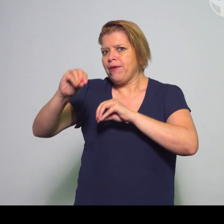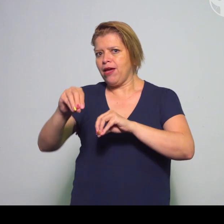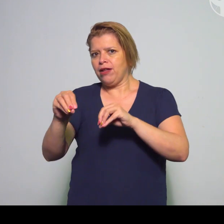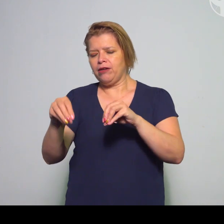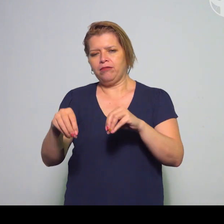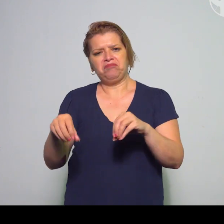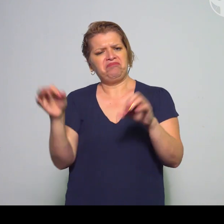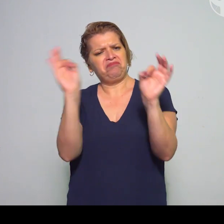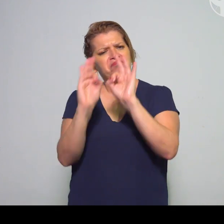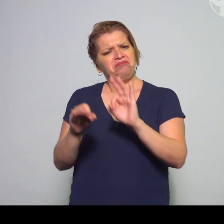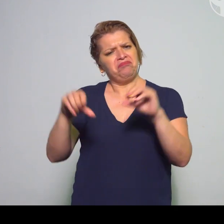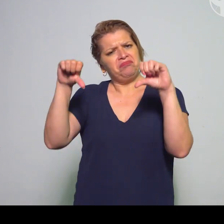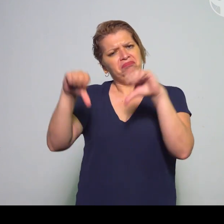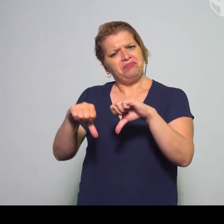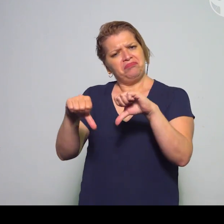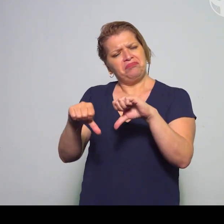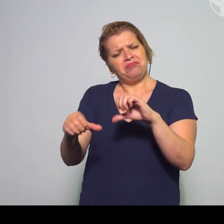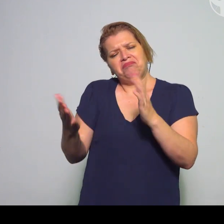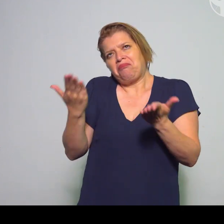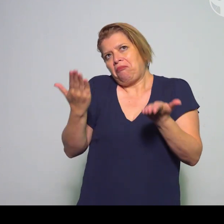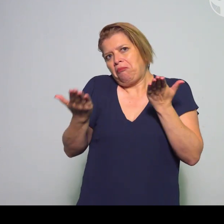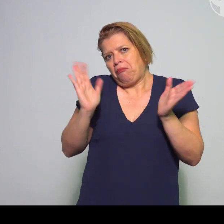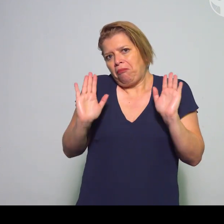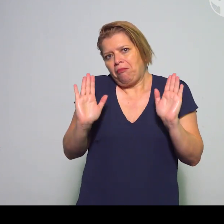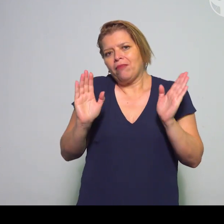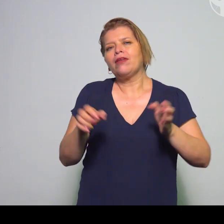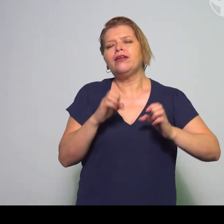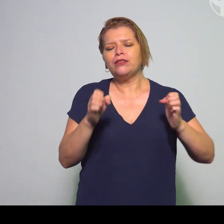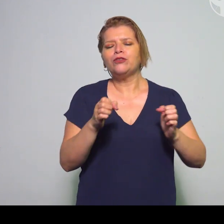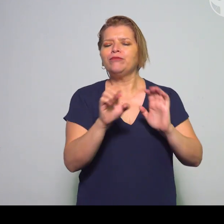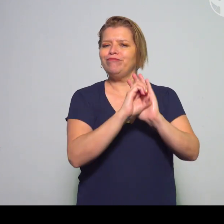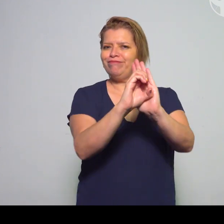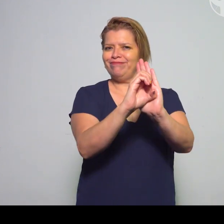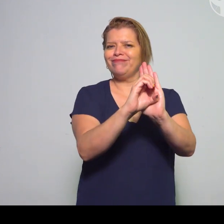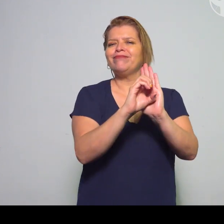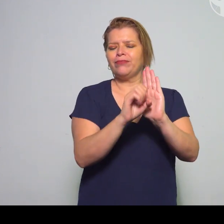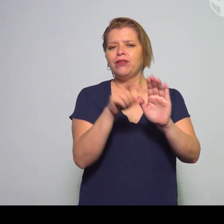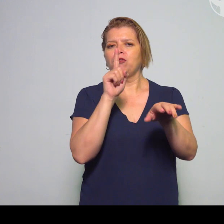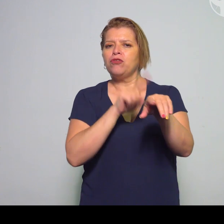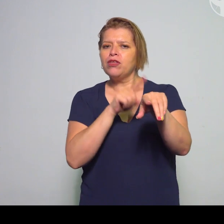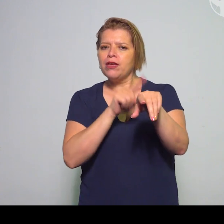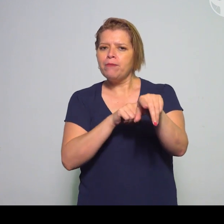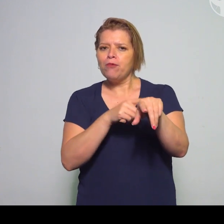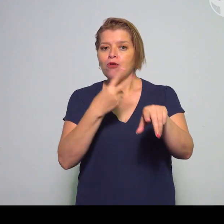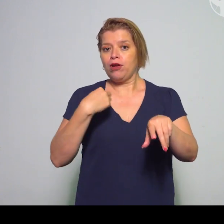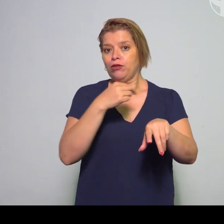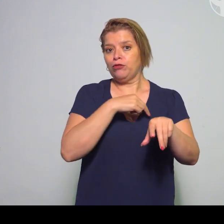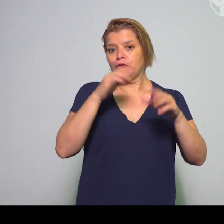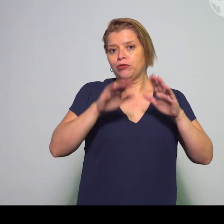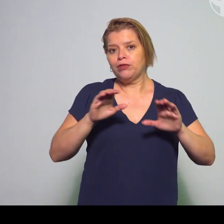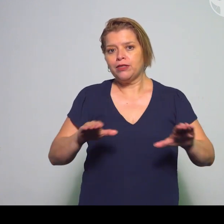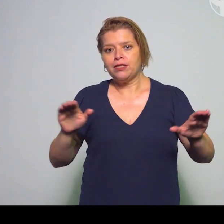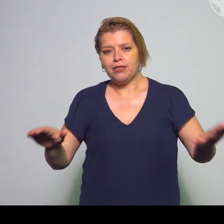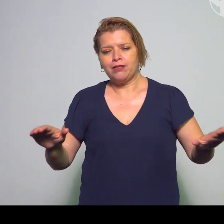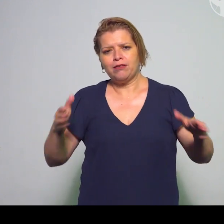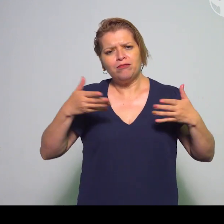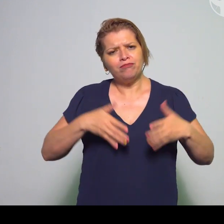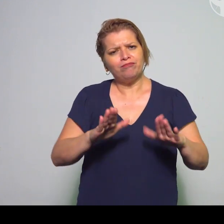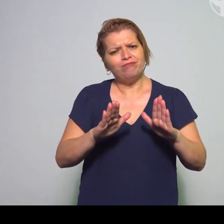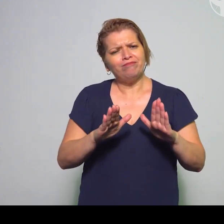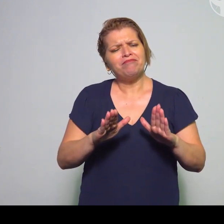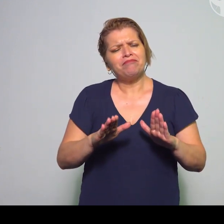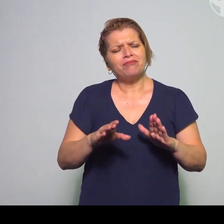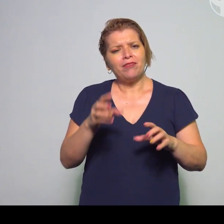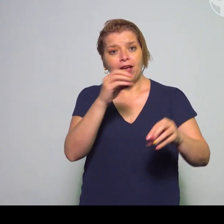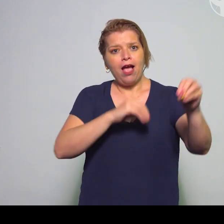a dejar de funcionar o a convertirnos en una familia disfuncional. Por ejemplo, en una temporada en que nuestros